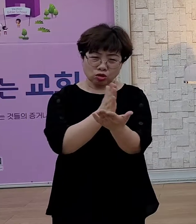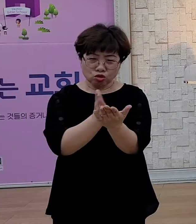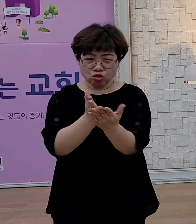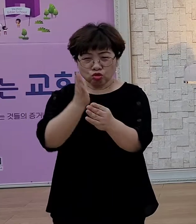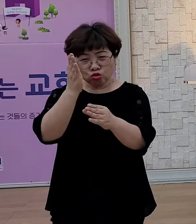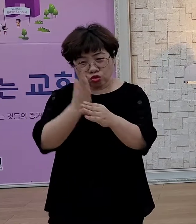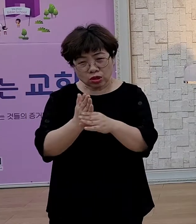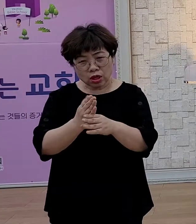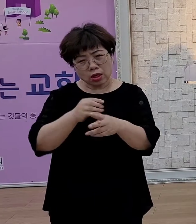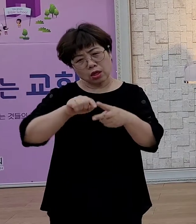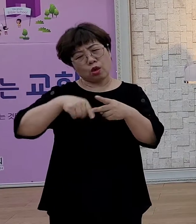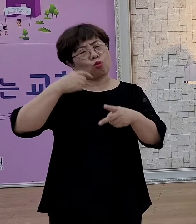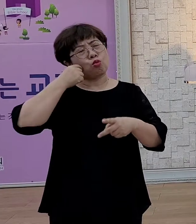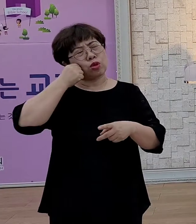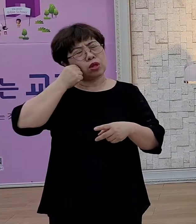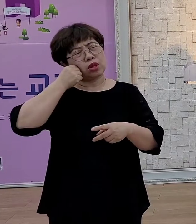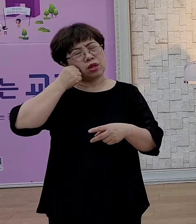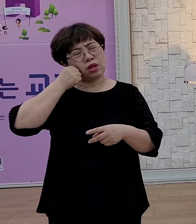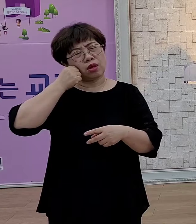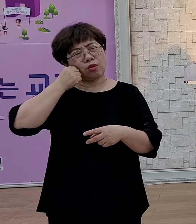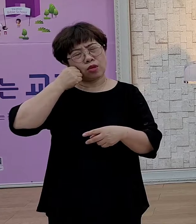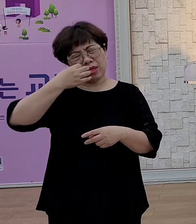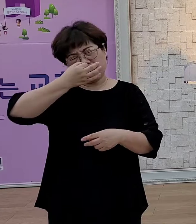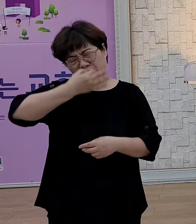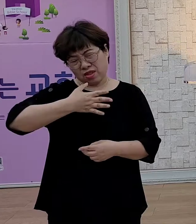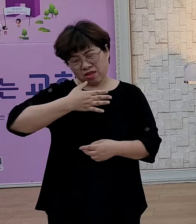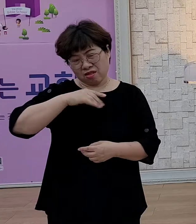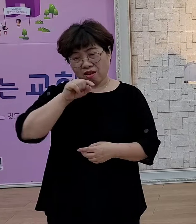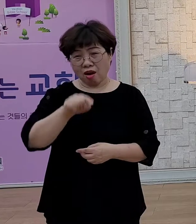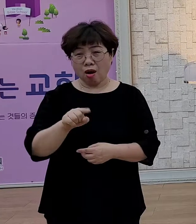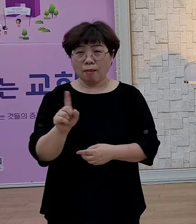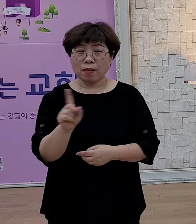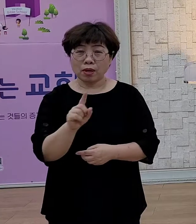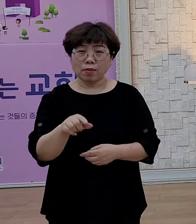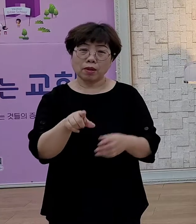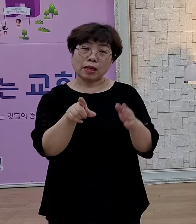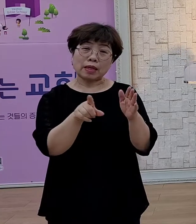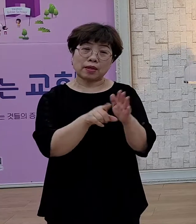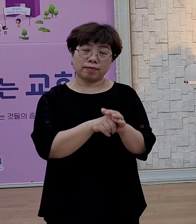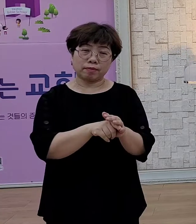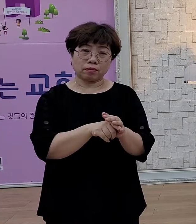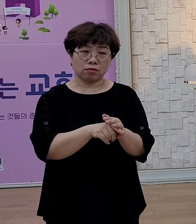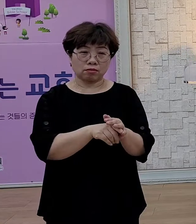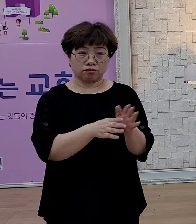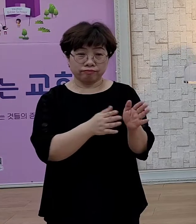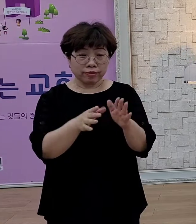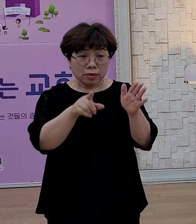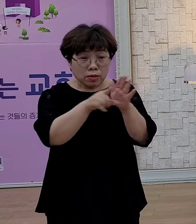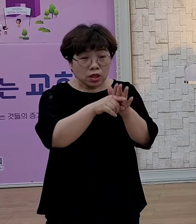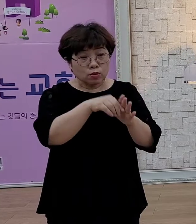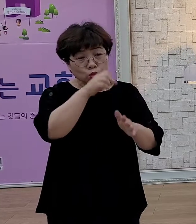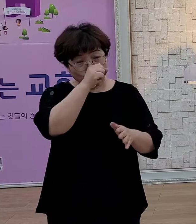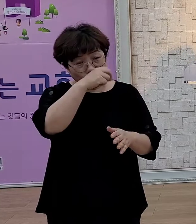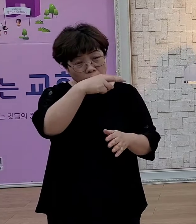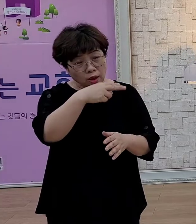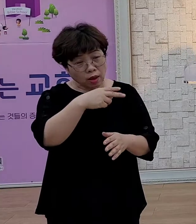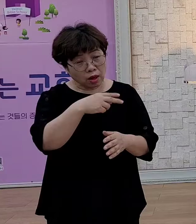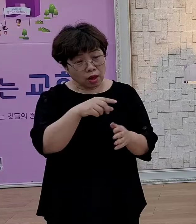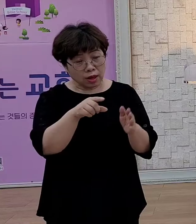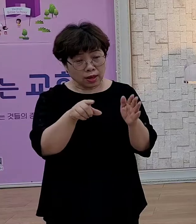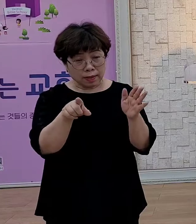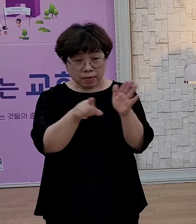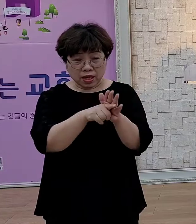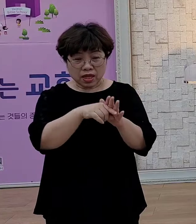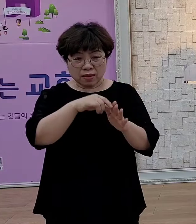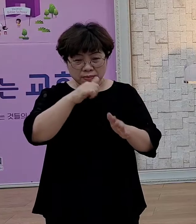이해하기 어렵고 받아들이기 어려운 부분이 뭐가 있냐면은 믿음이 좋다고 해서 고난이